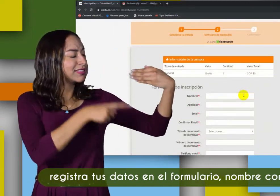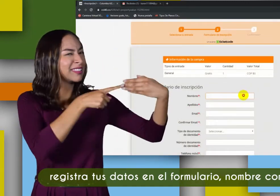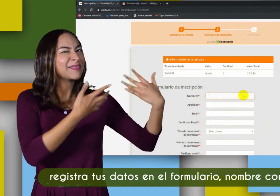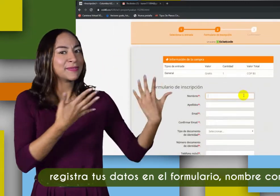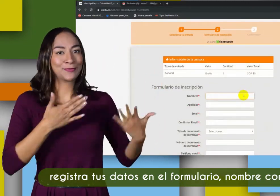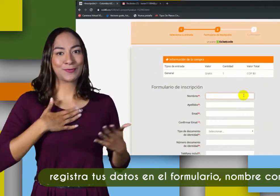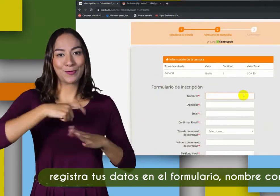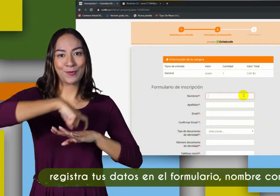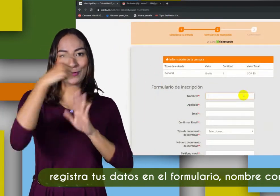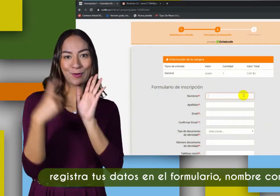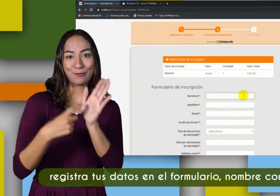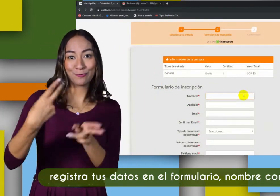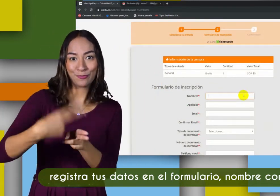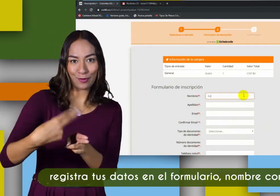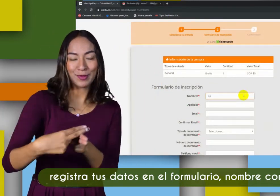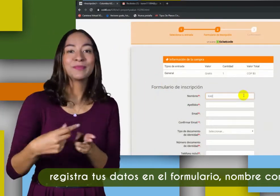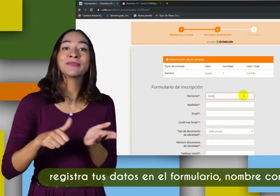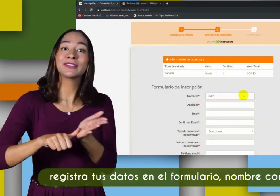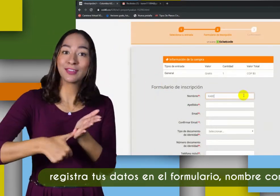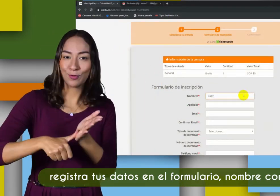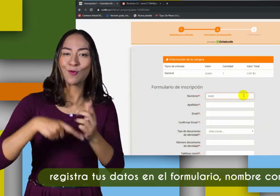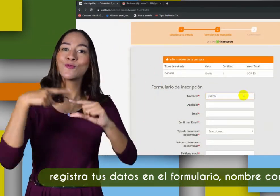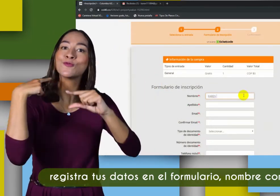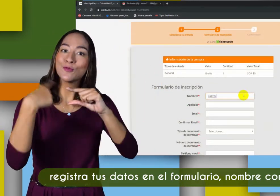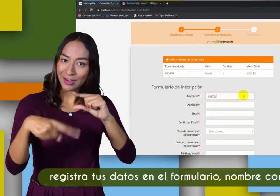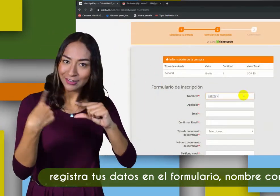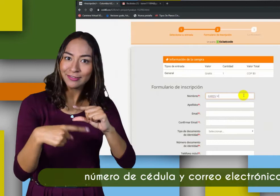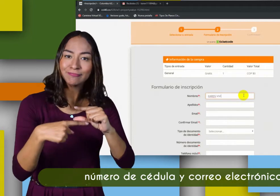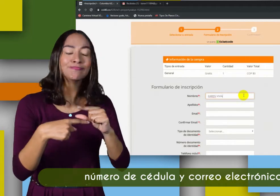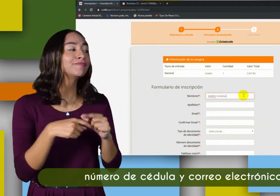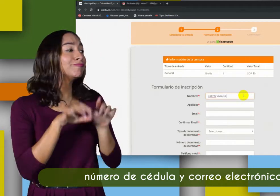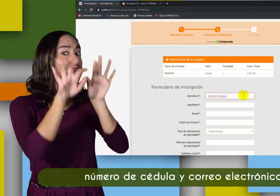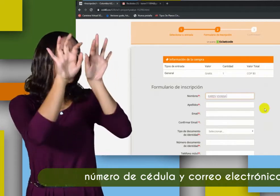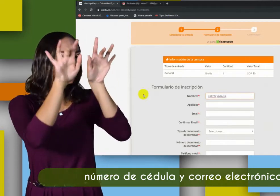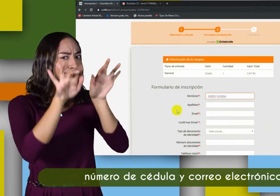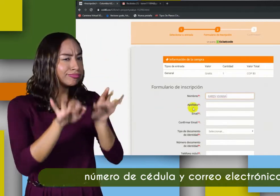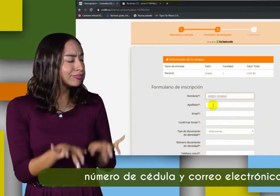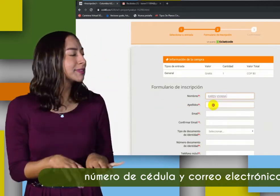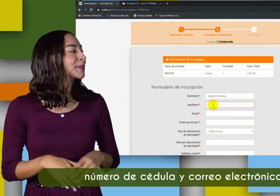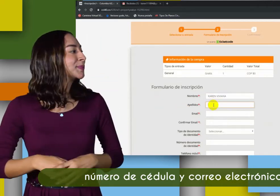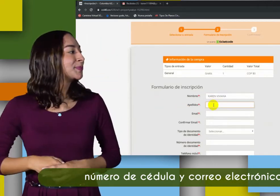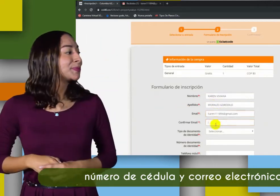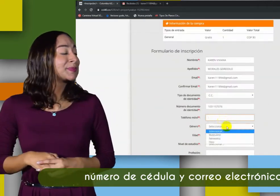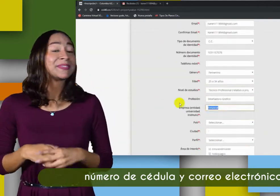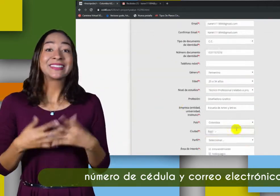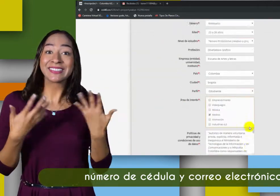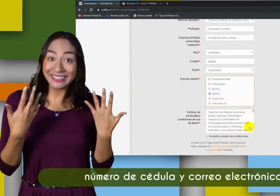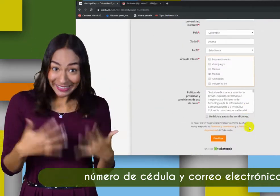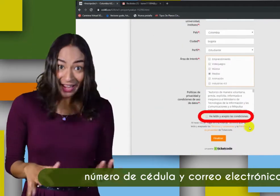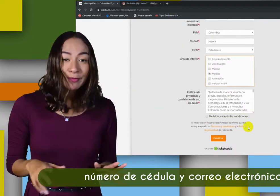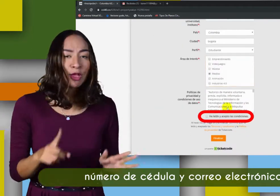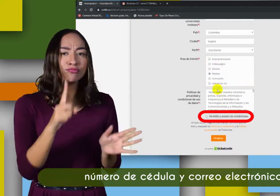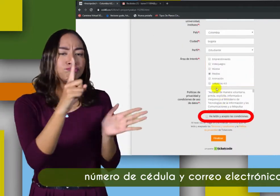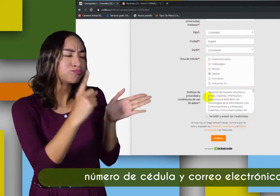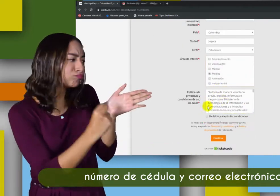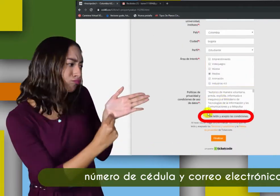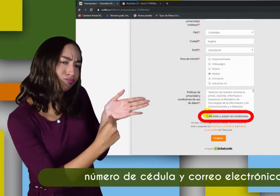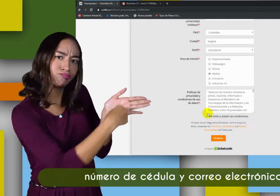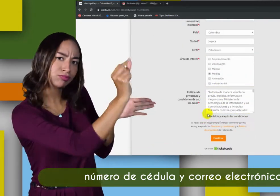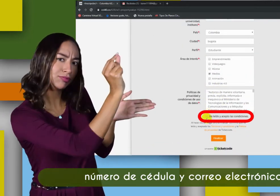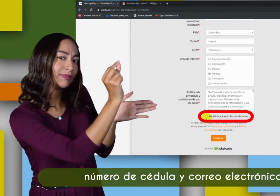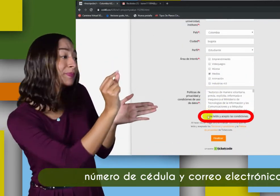Registra tus datos en el formulario, nombre completo, número de cédula y correo electrónico.